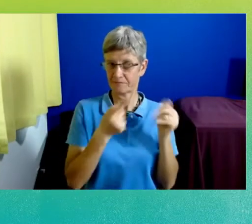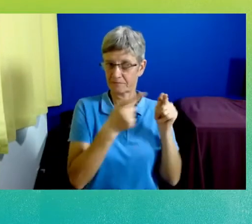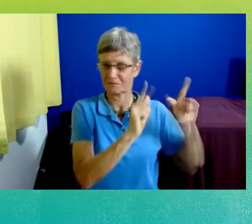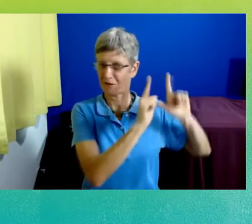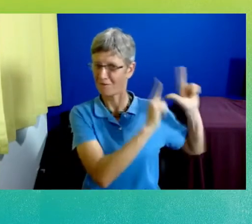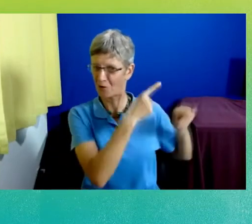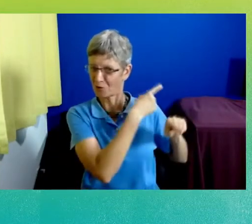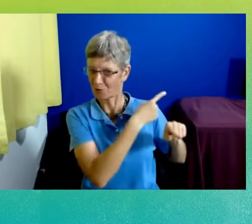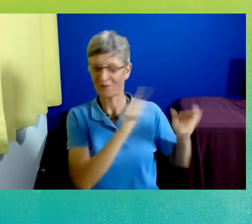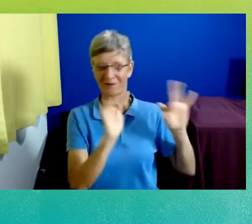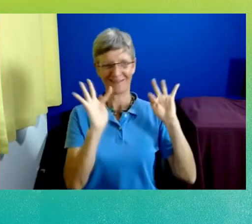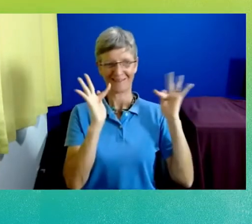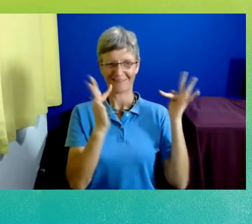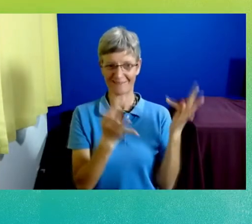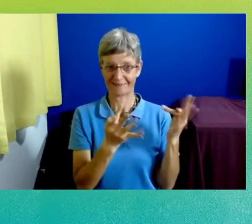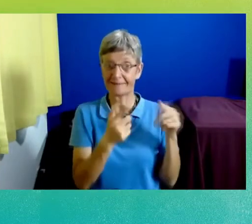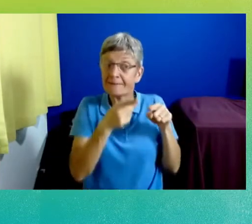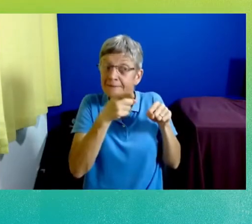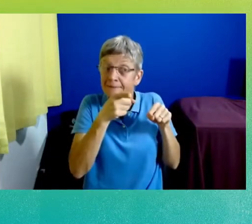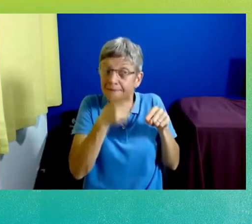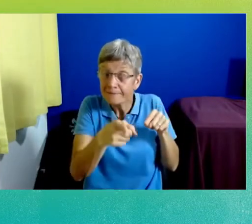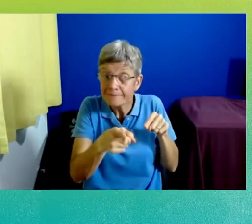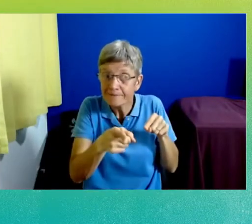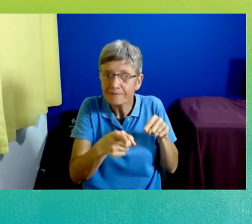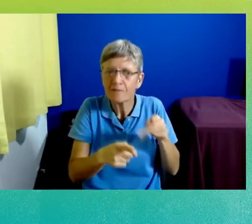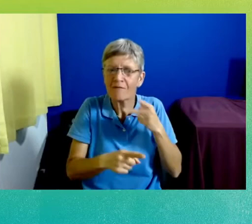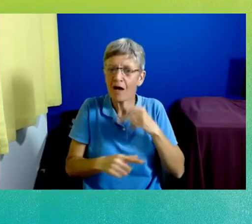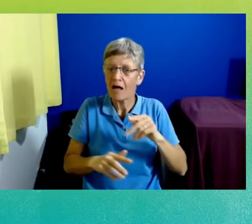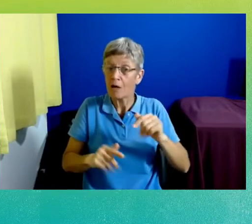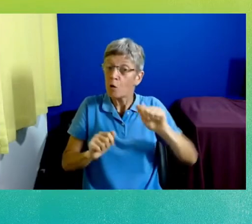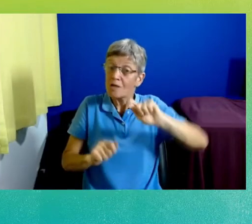às vezes ela vai fazer uma rosa.